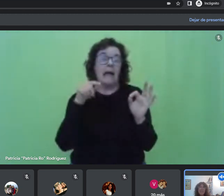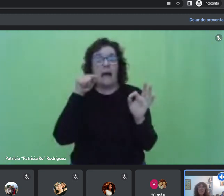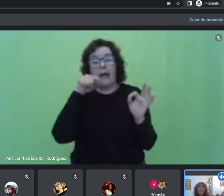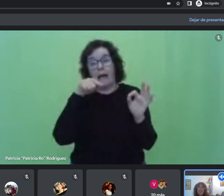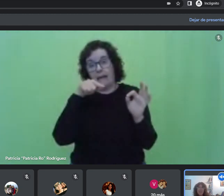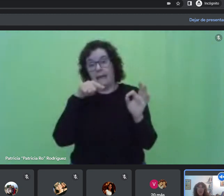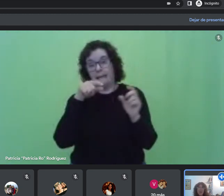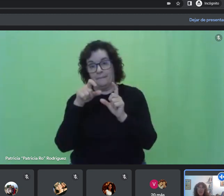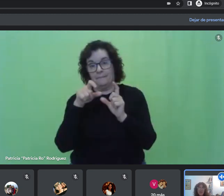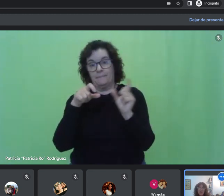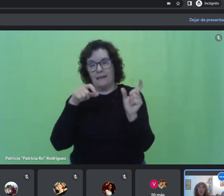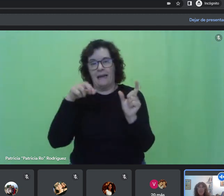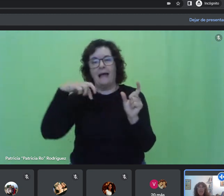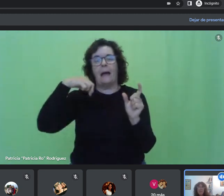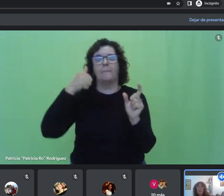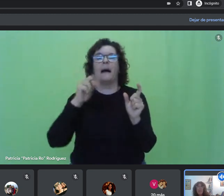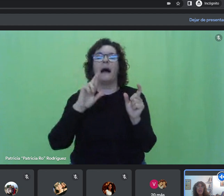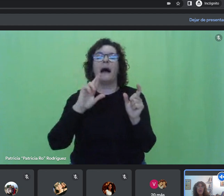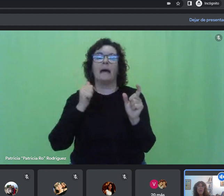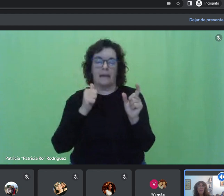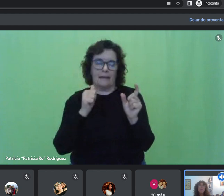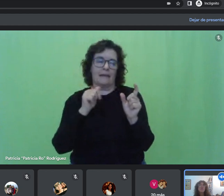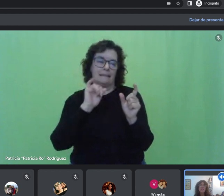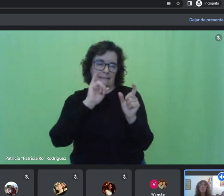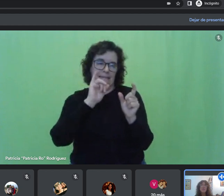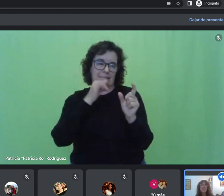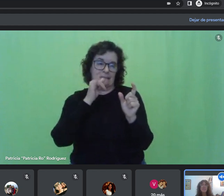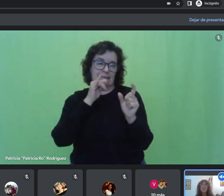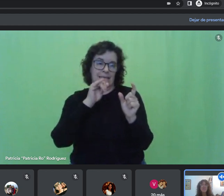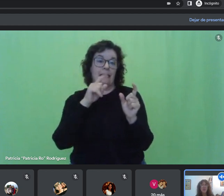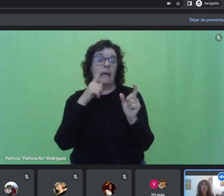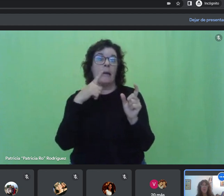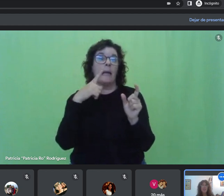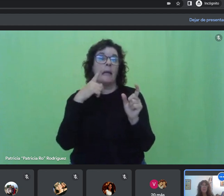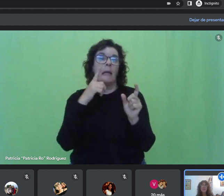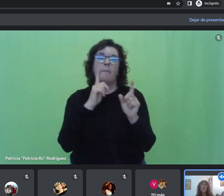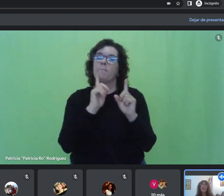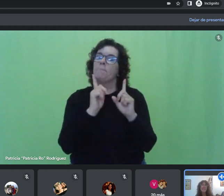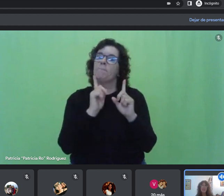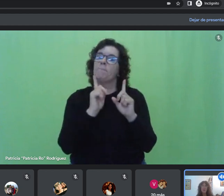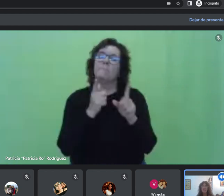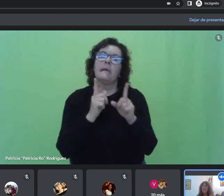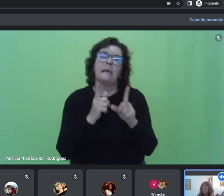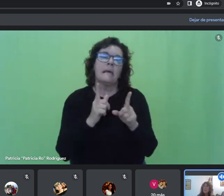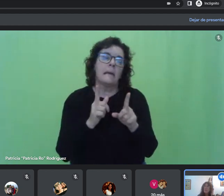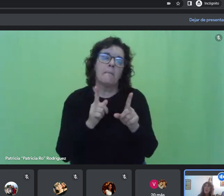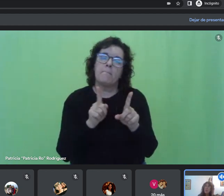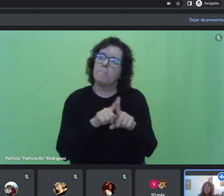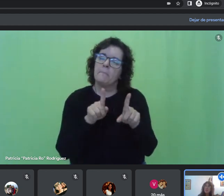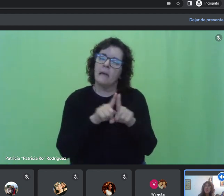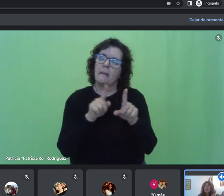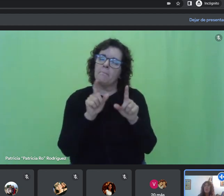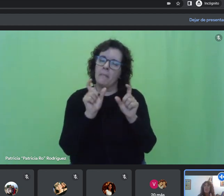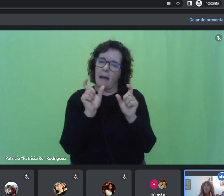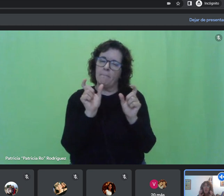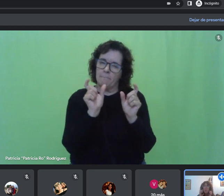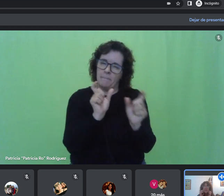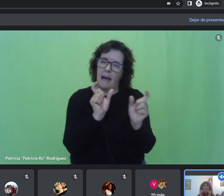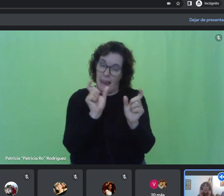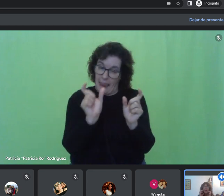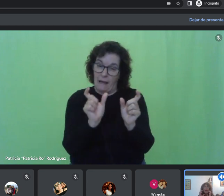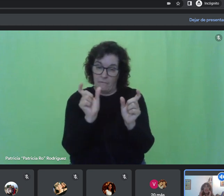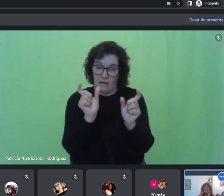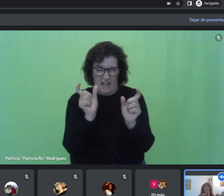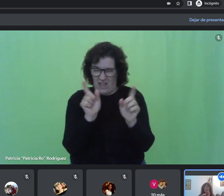está distinto? O sea, es la misma palabra, pero se traduce distinto. Depende de cada situación. En la primera no lo traducimos porque vos